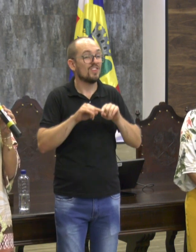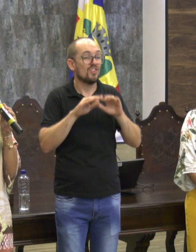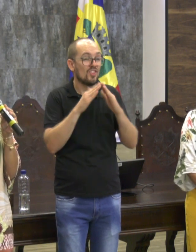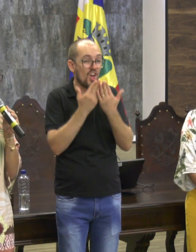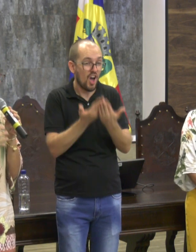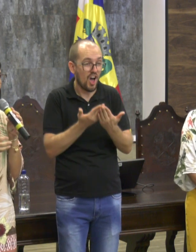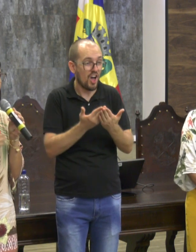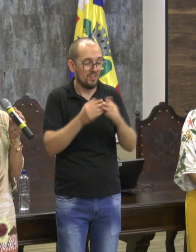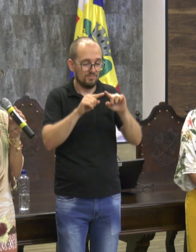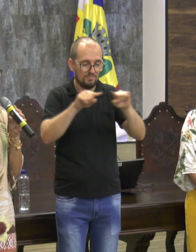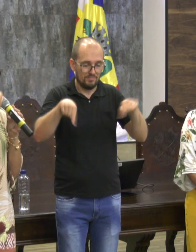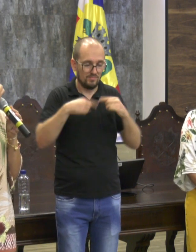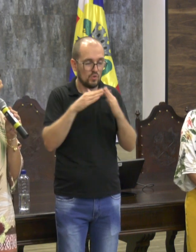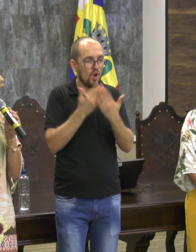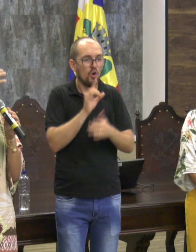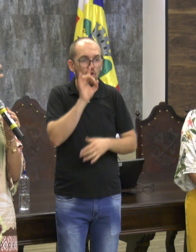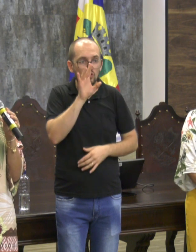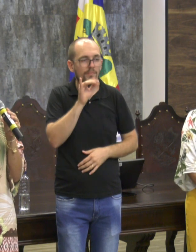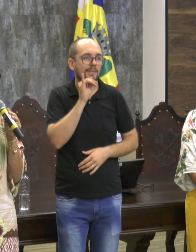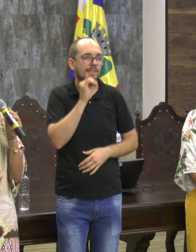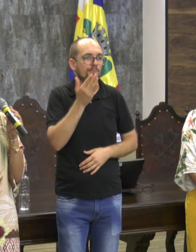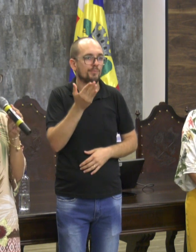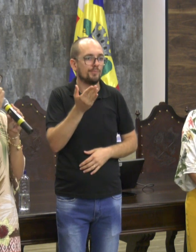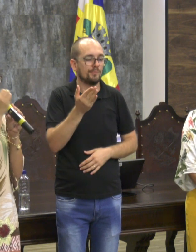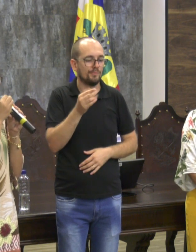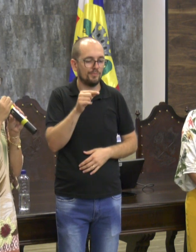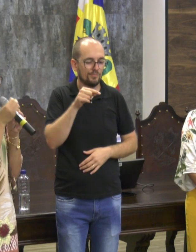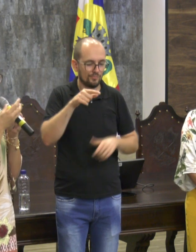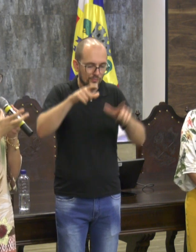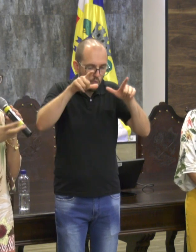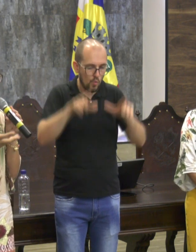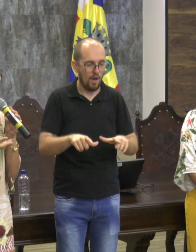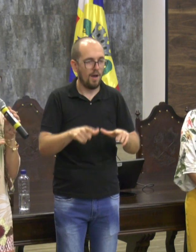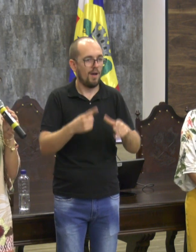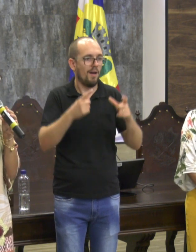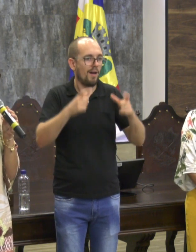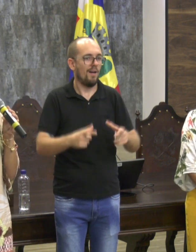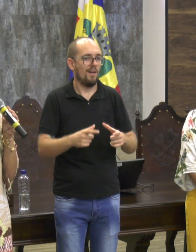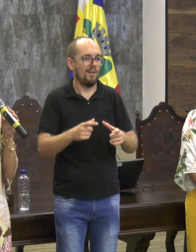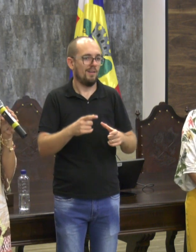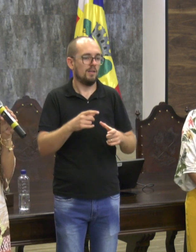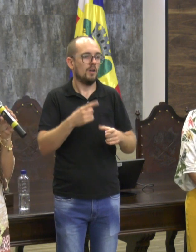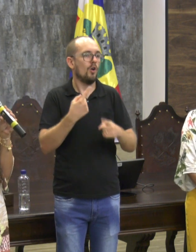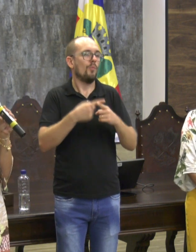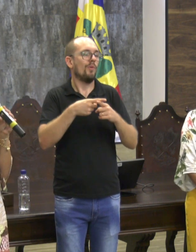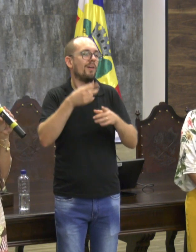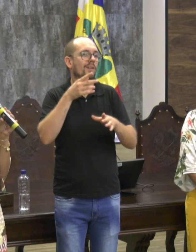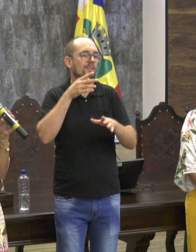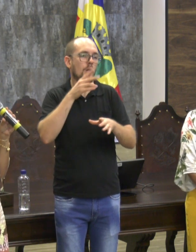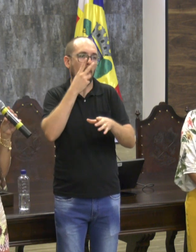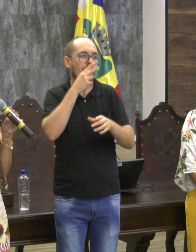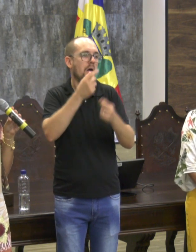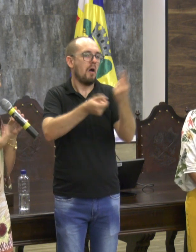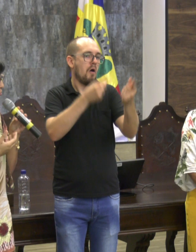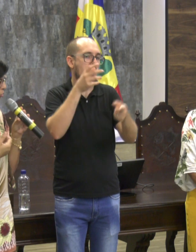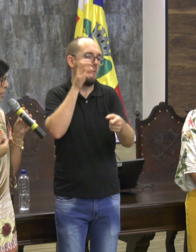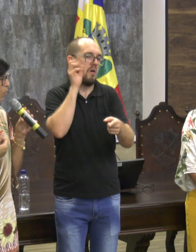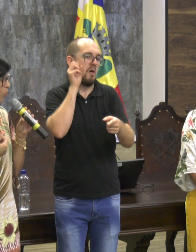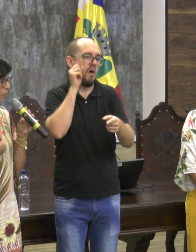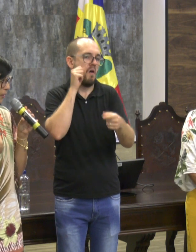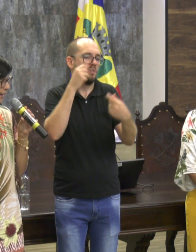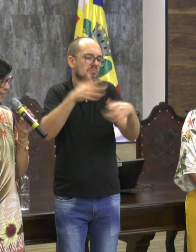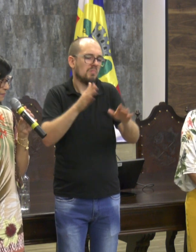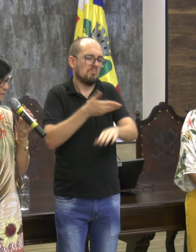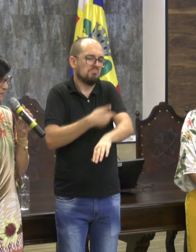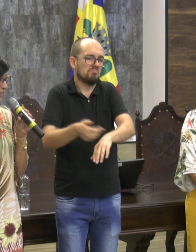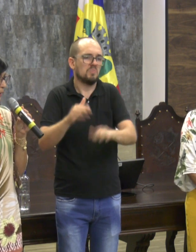presos somente ao que a gente proporciona para uma criança que não tem a necessidade do currículo funcional